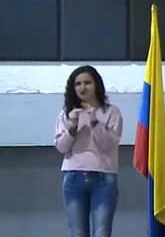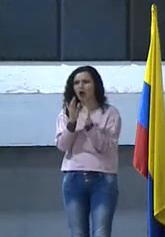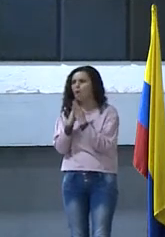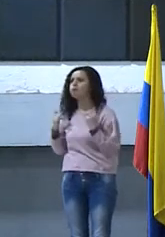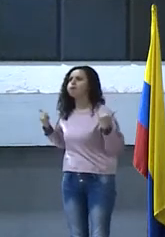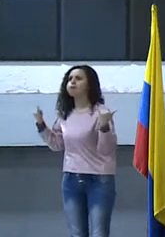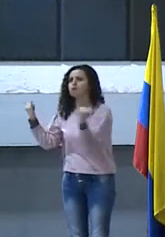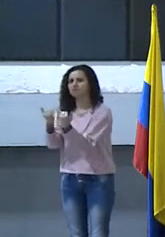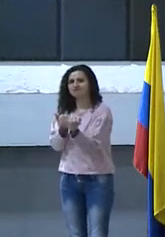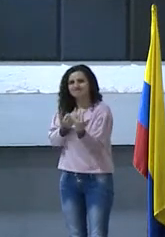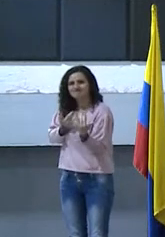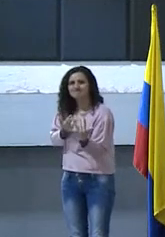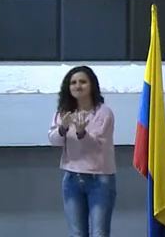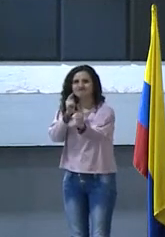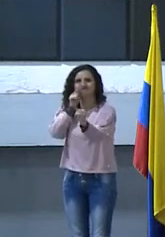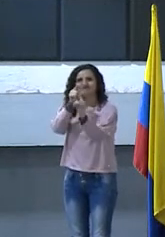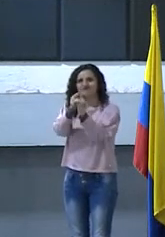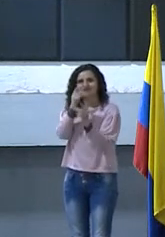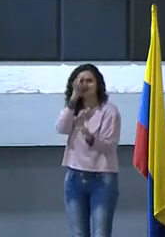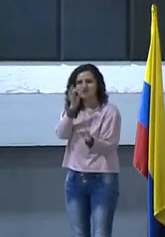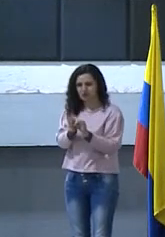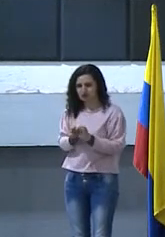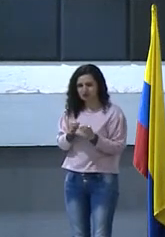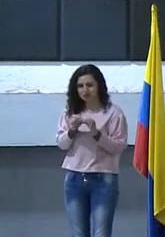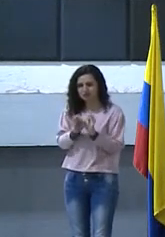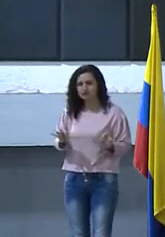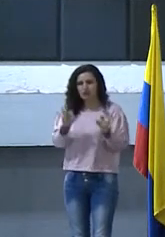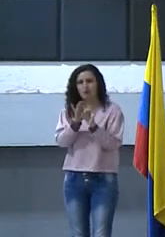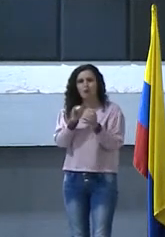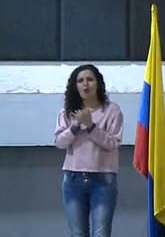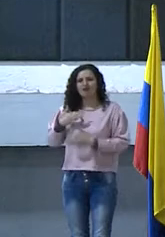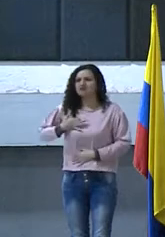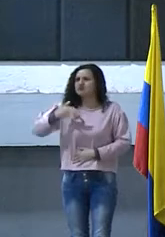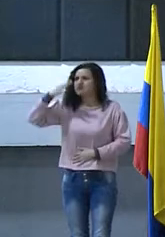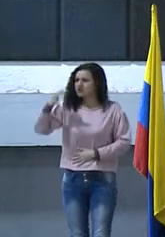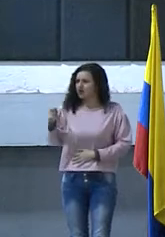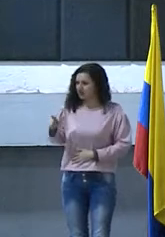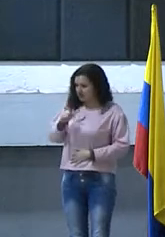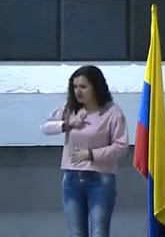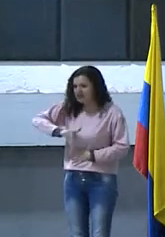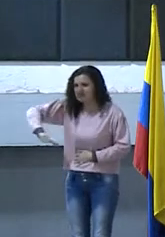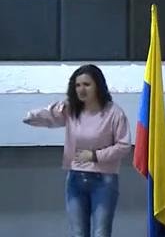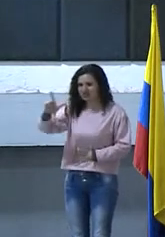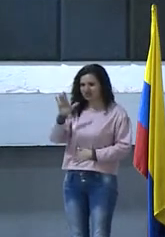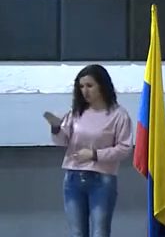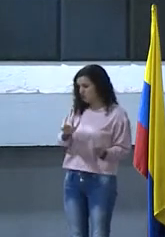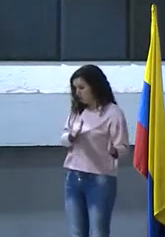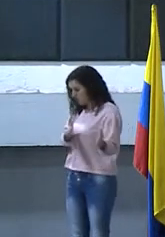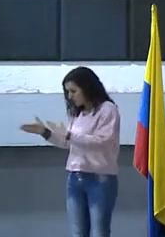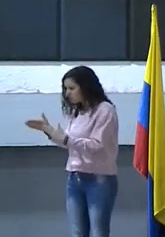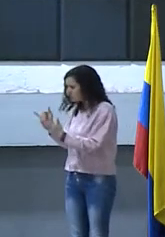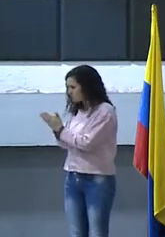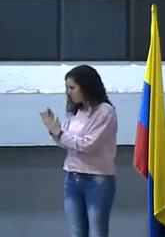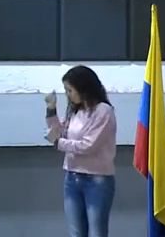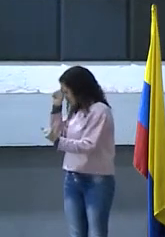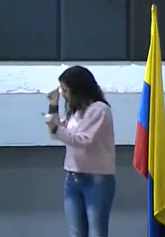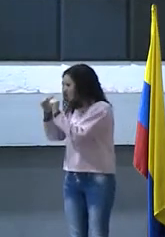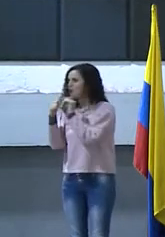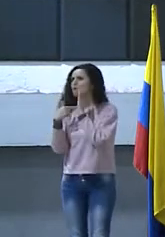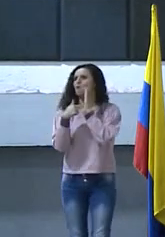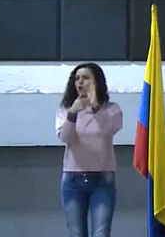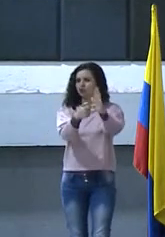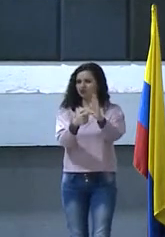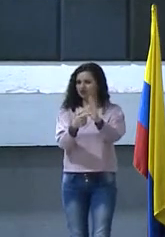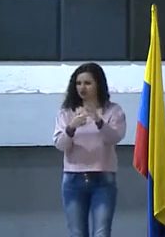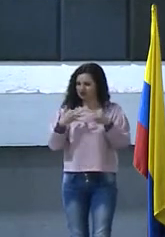esperanzadoras para pintar la memoria de la dignidad de nuestros líderes y liderezas asesinados y asesinadas